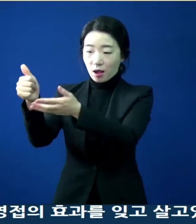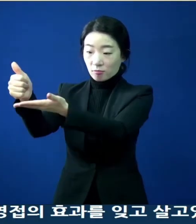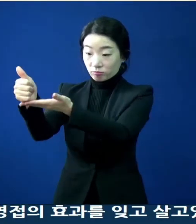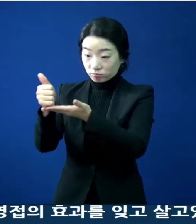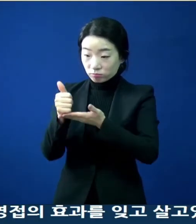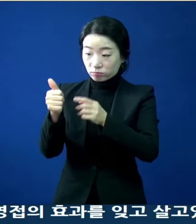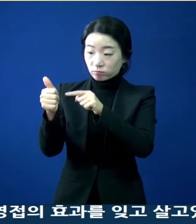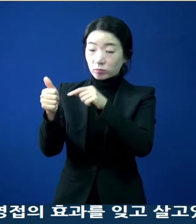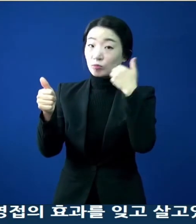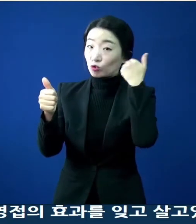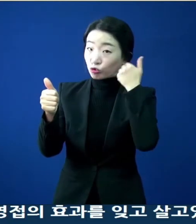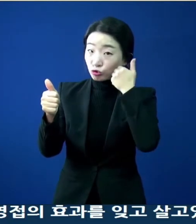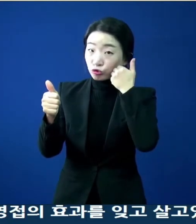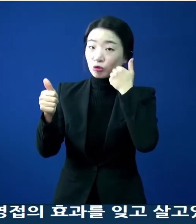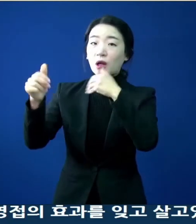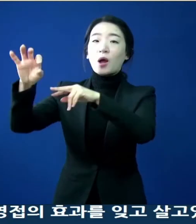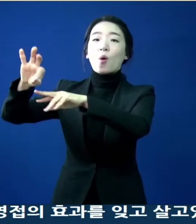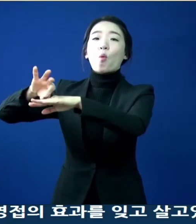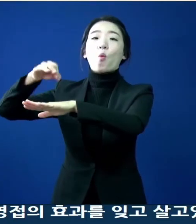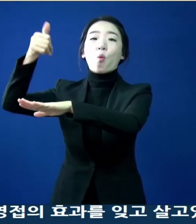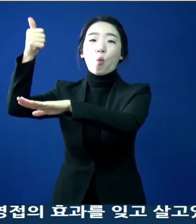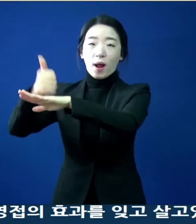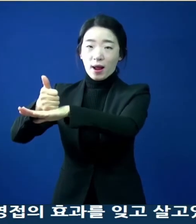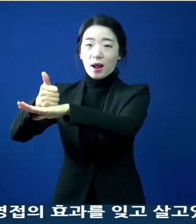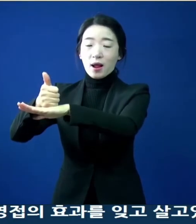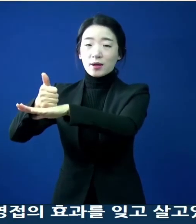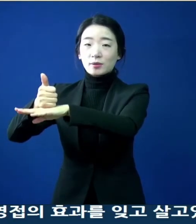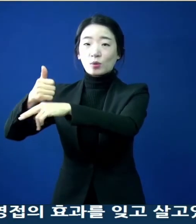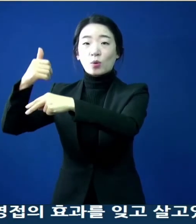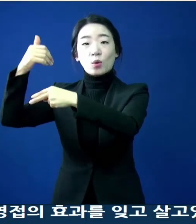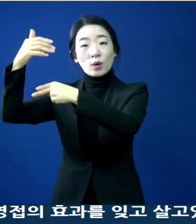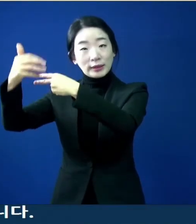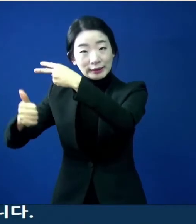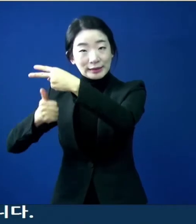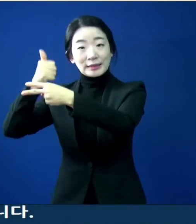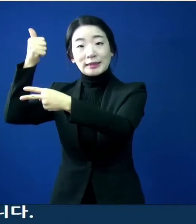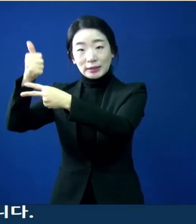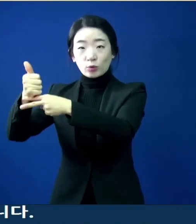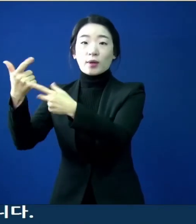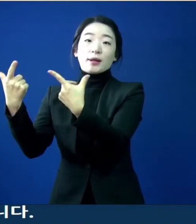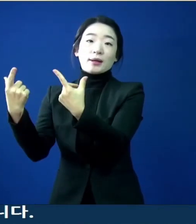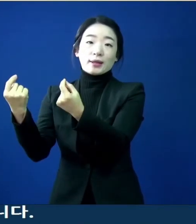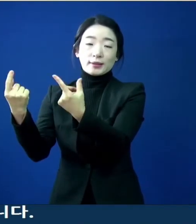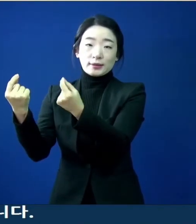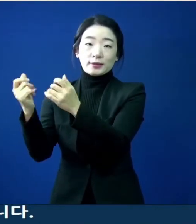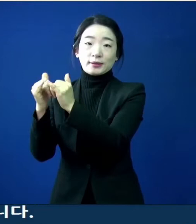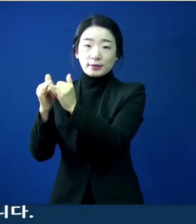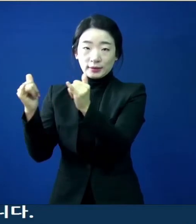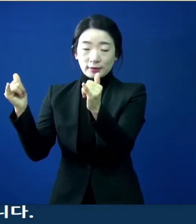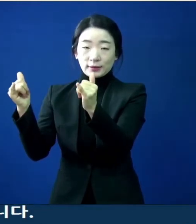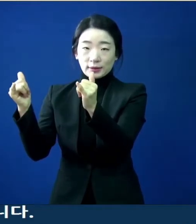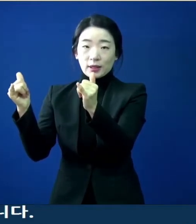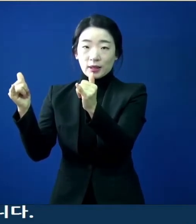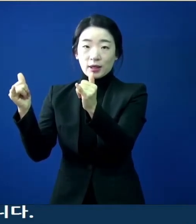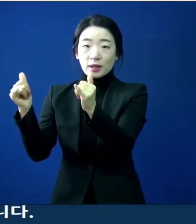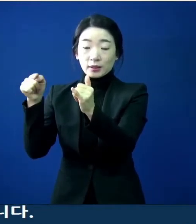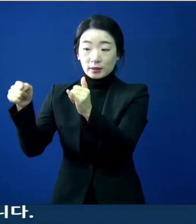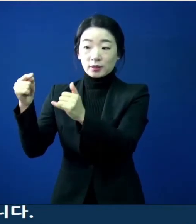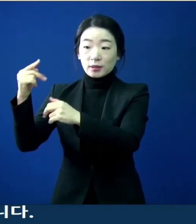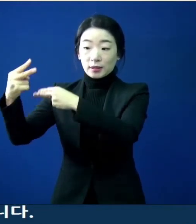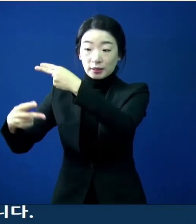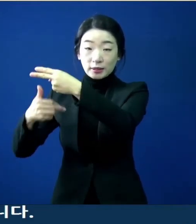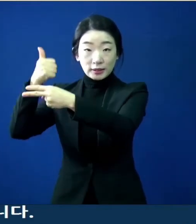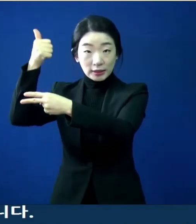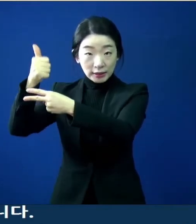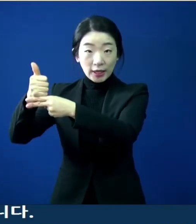인물일 때가 있습니다. 그것은 신적인 인물, 왕적인 인물의 통치권을 받아들이다, 그런 뜻입니다.